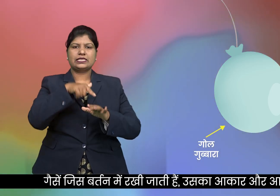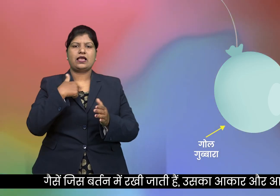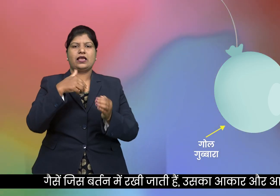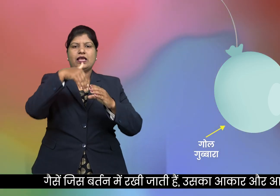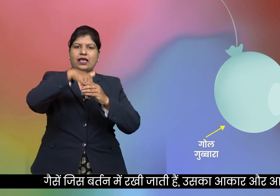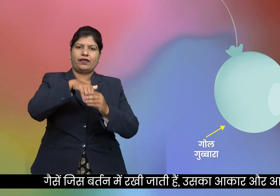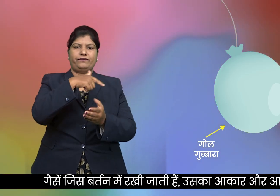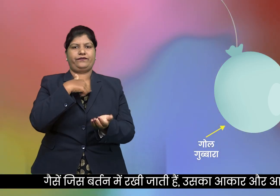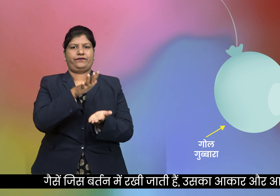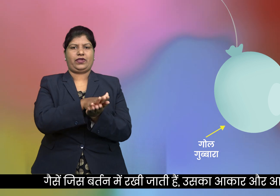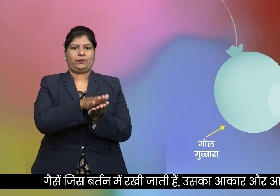लेती है।